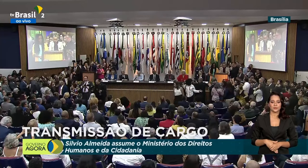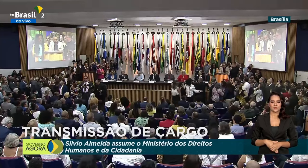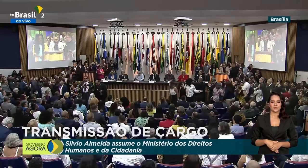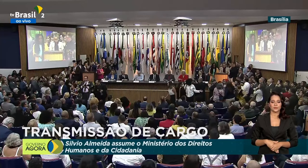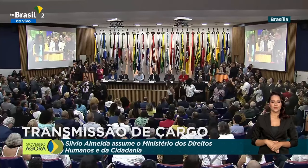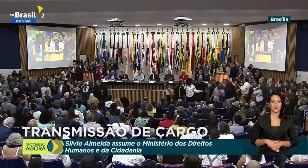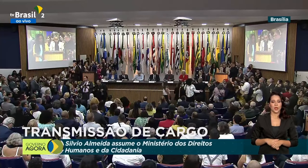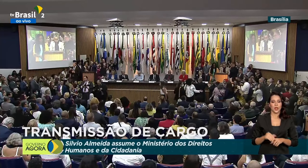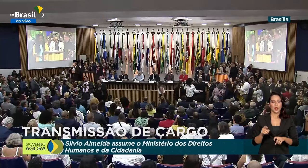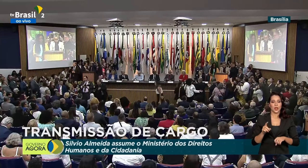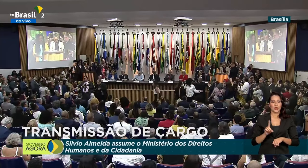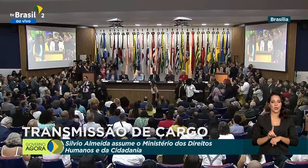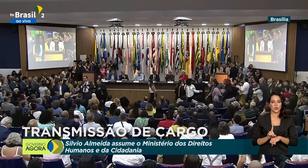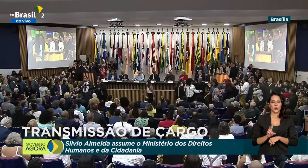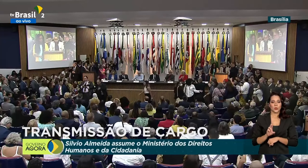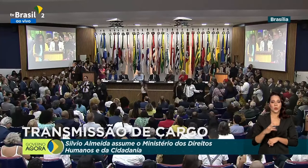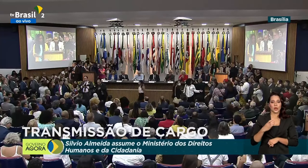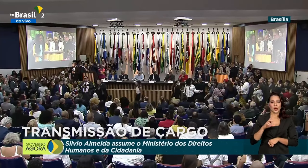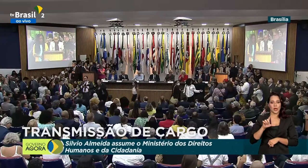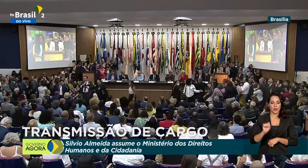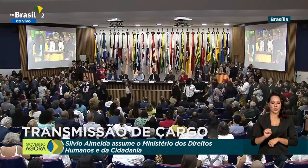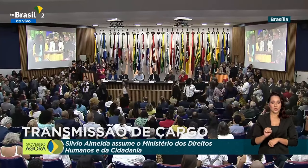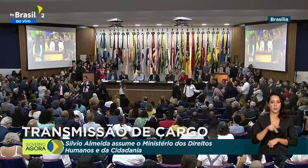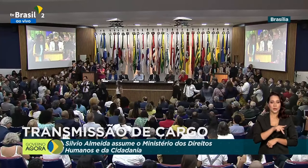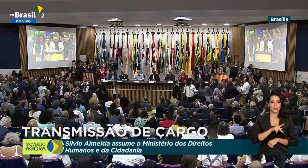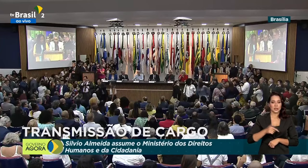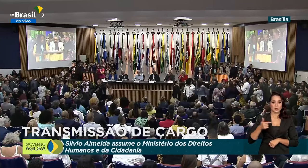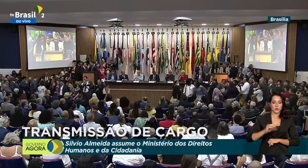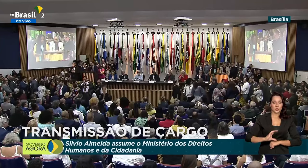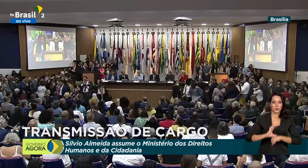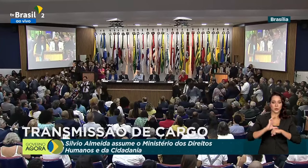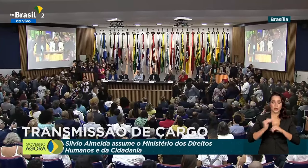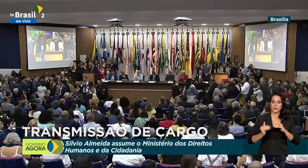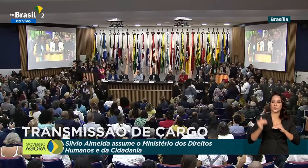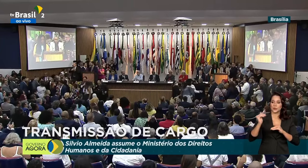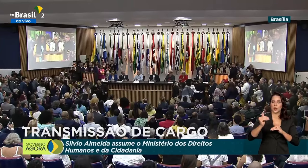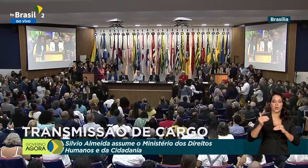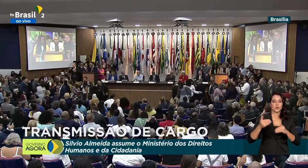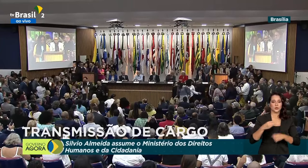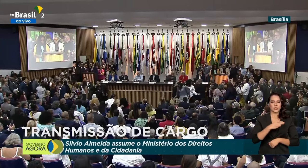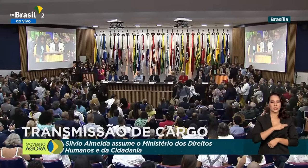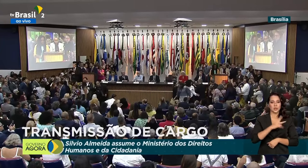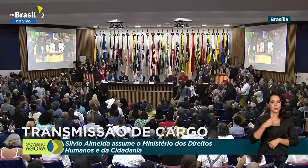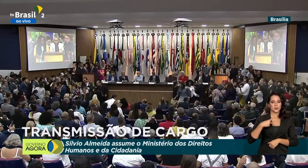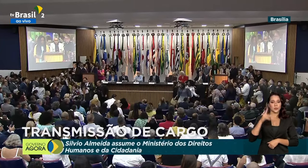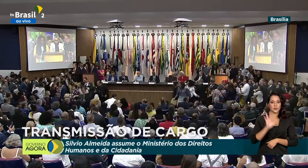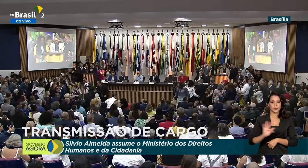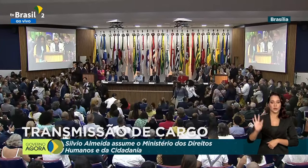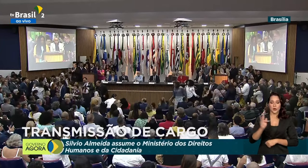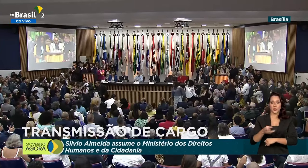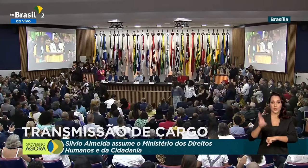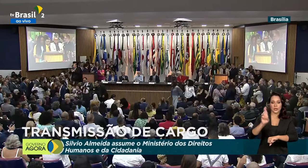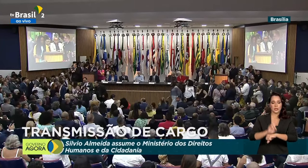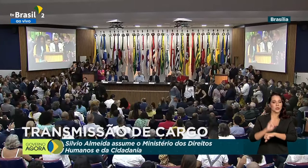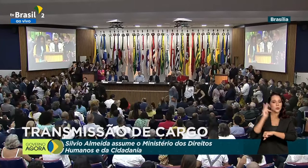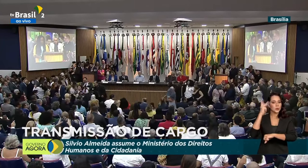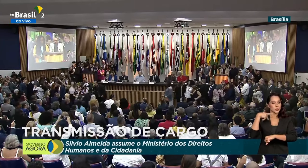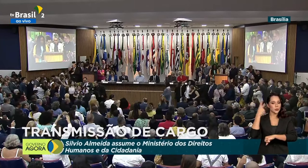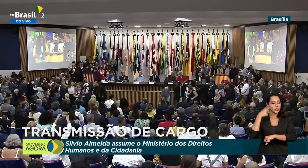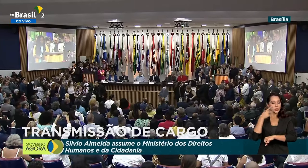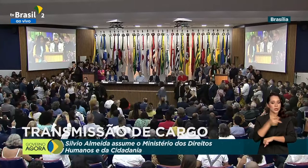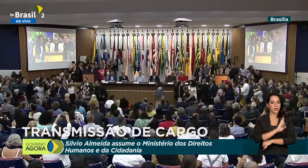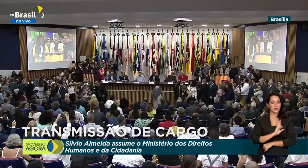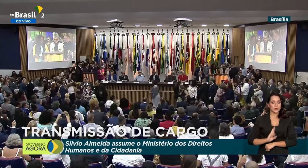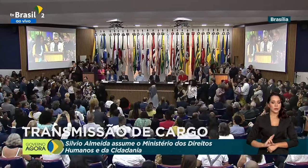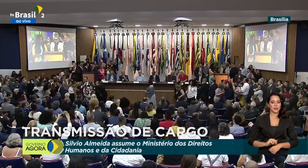Dr Carlos Frederico Santos vice-presidente do Conselho superior do Ministério Público Federal representando procurador-geral da